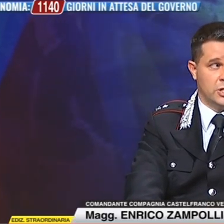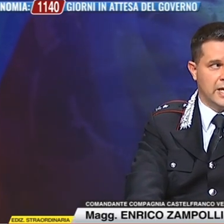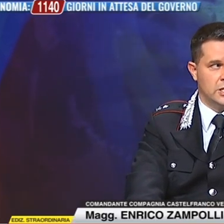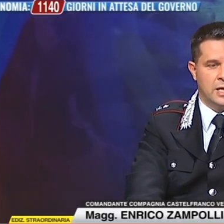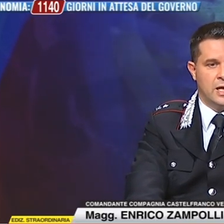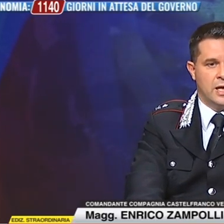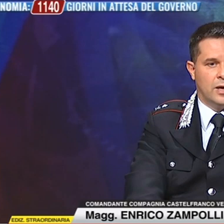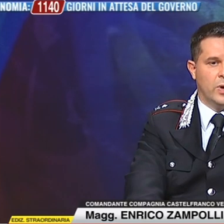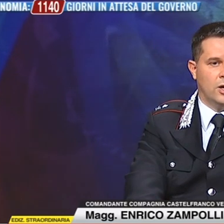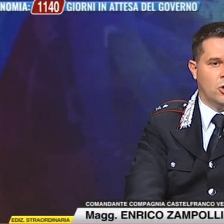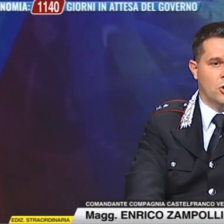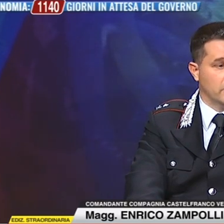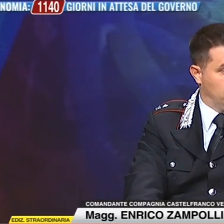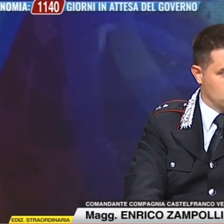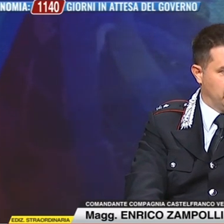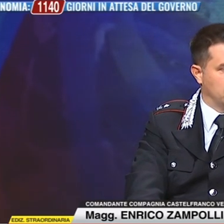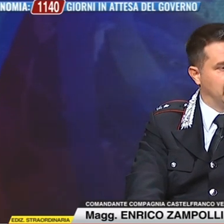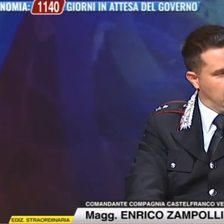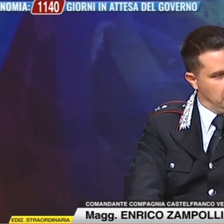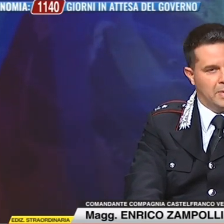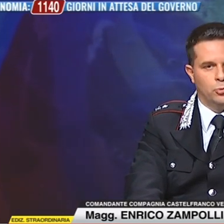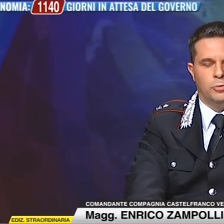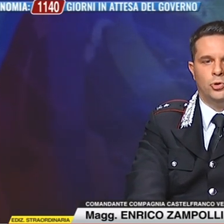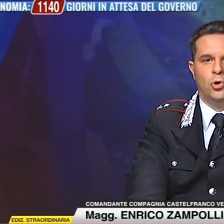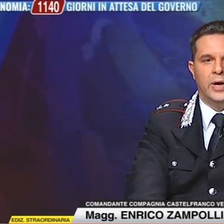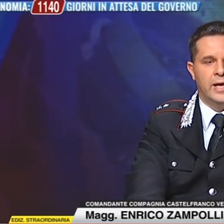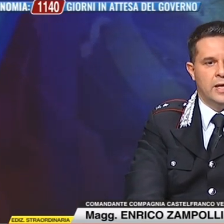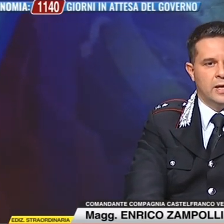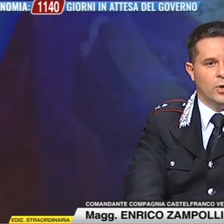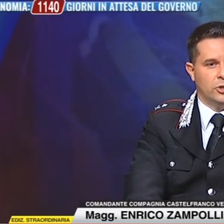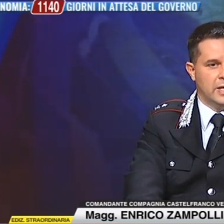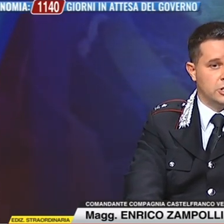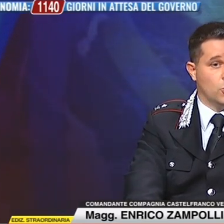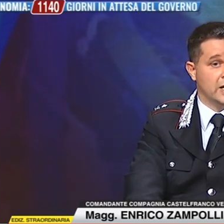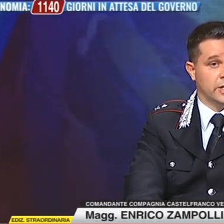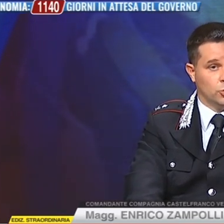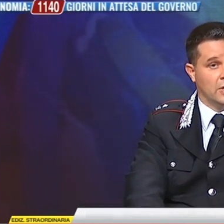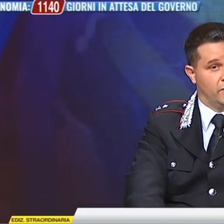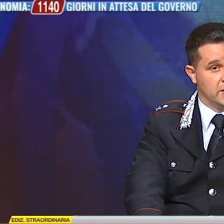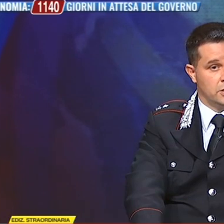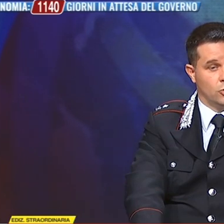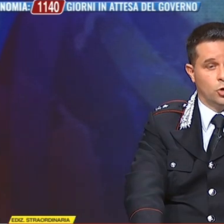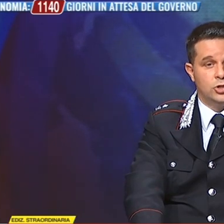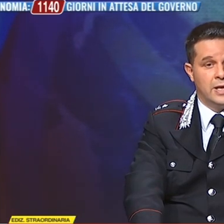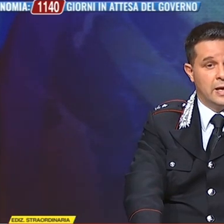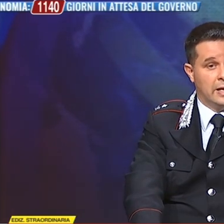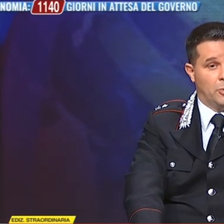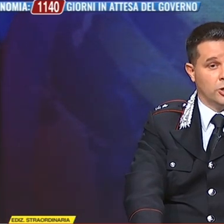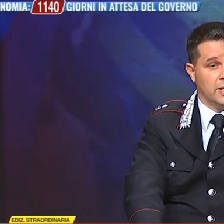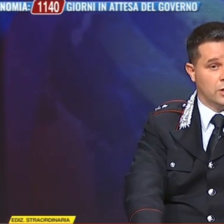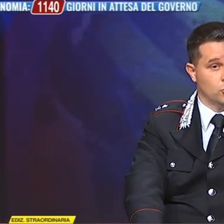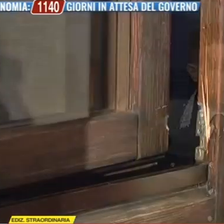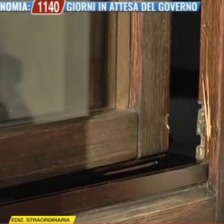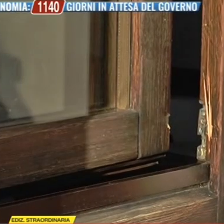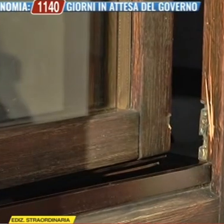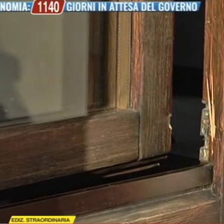si esce di casa è quello che può sembrare banale, ma purtroppo non lo è, quello di assicurarsi che tutte le finestre siano chiuse, le